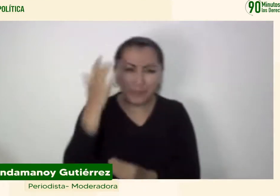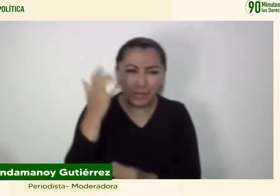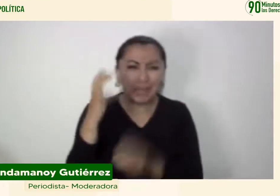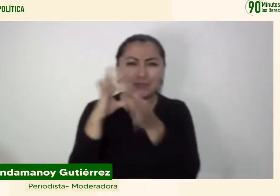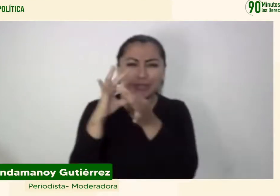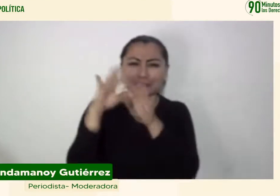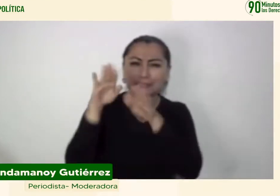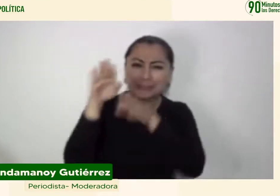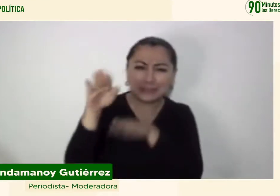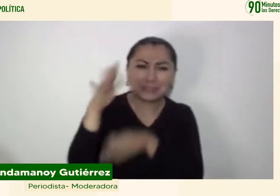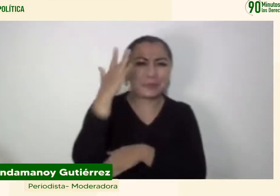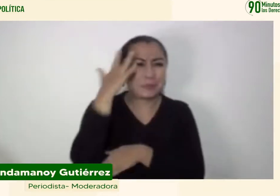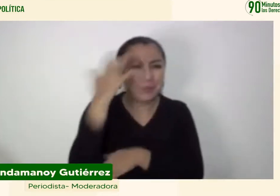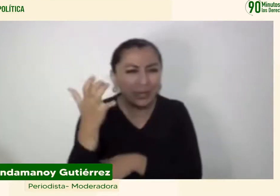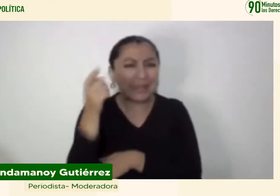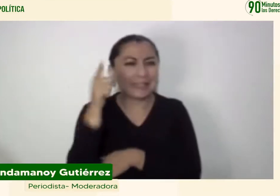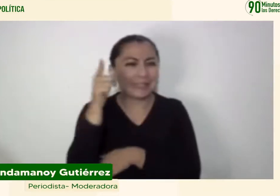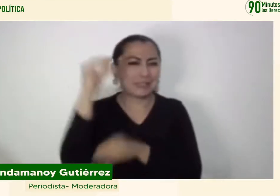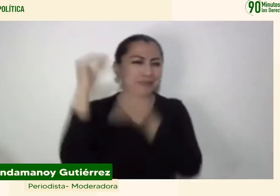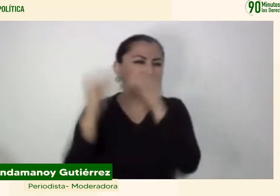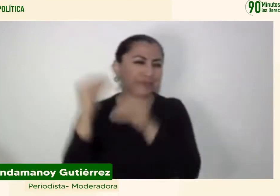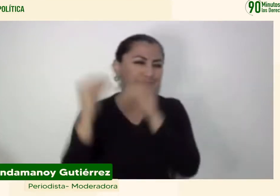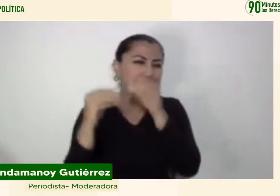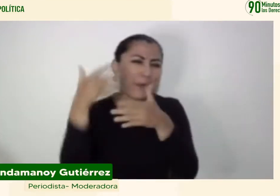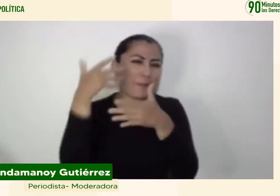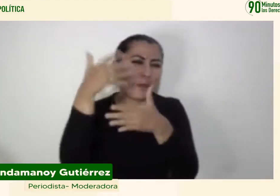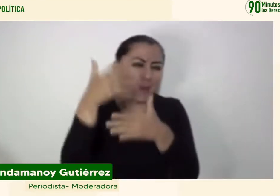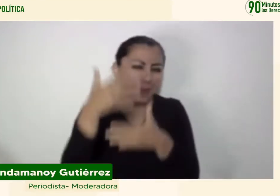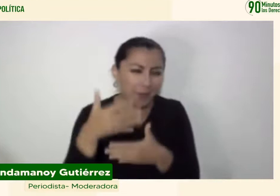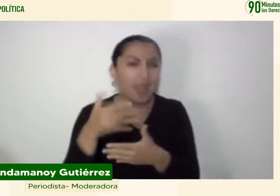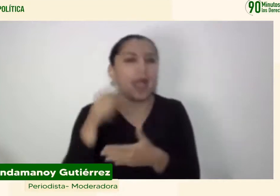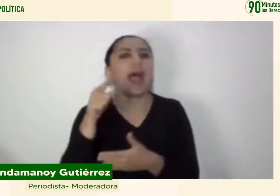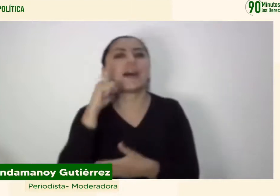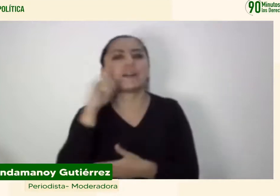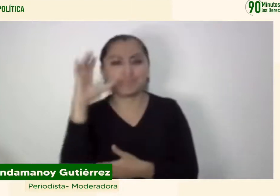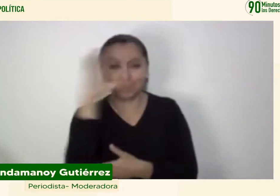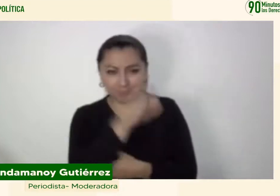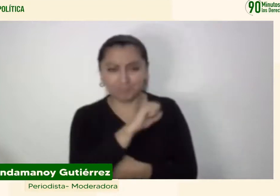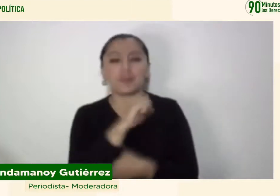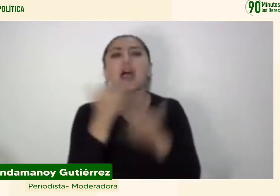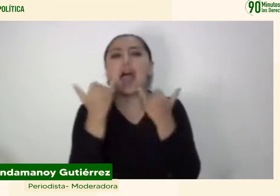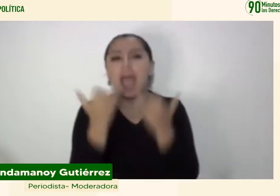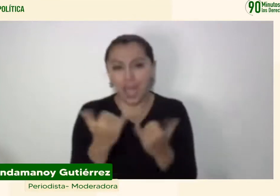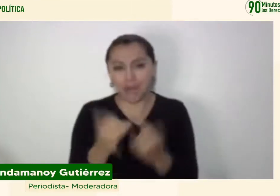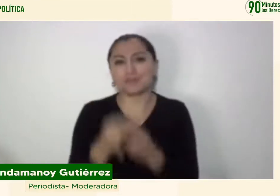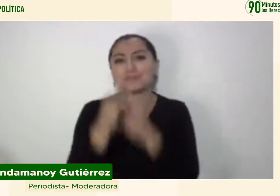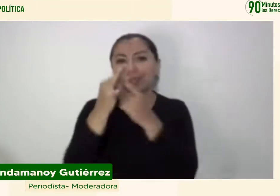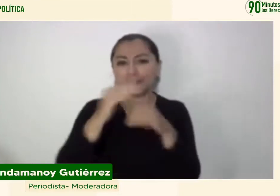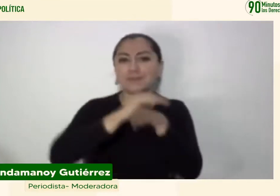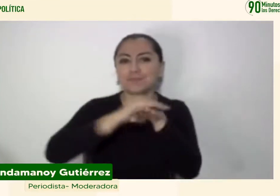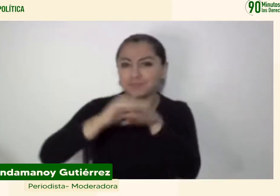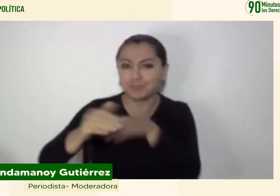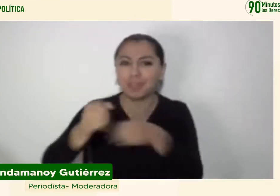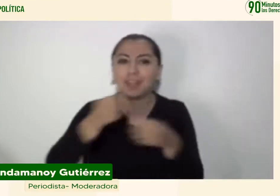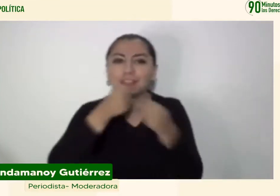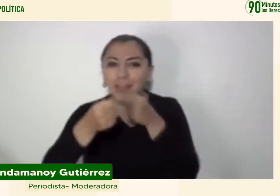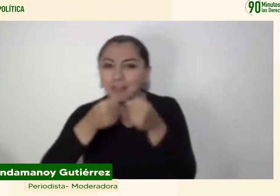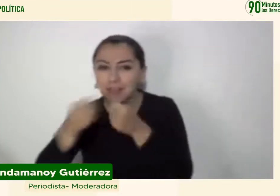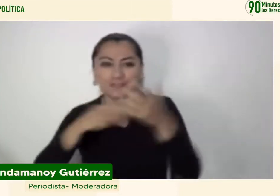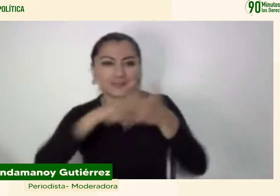encontrado muchos comentarios acuerdos desacuerdos desaciertos frente a la postura que se